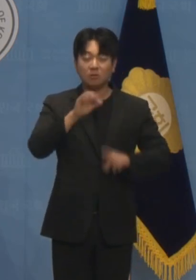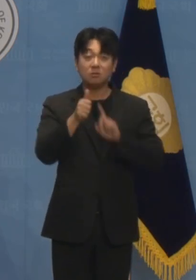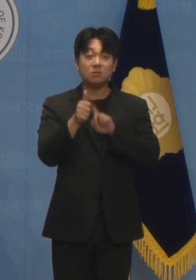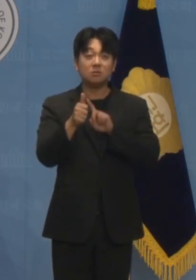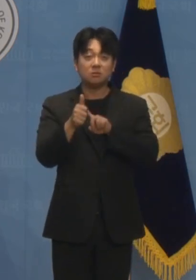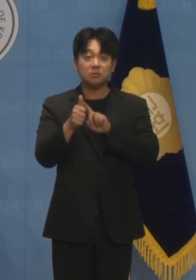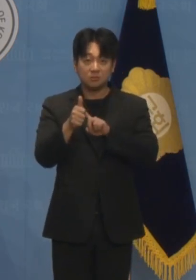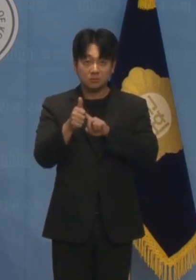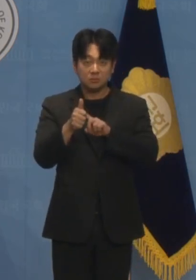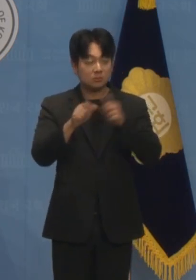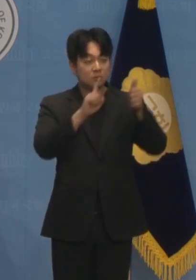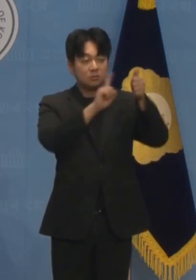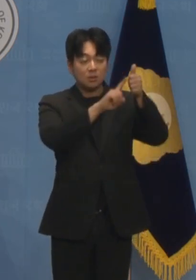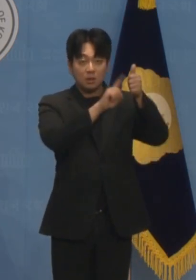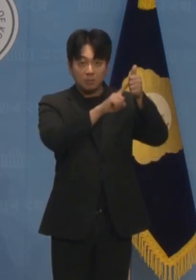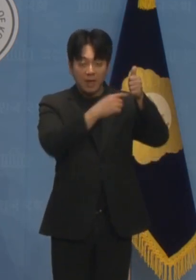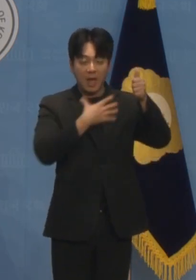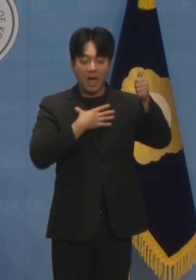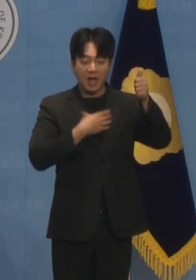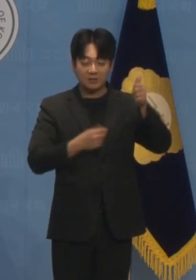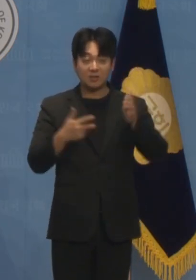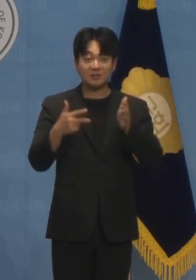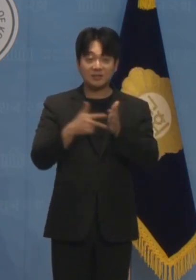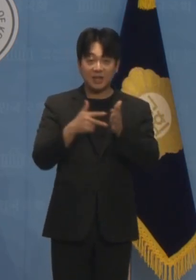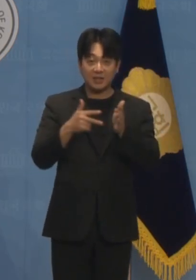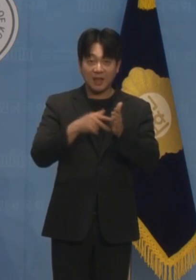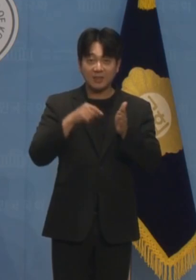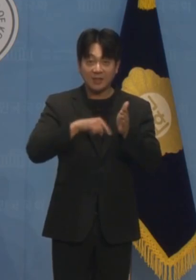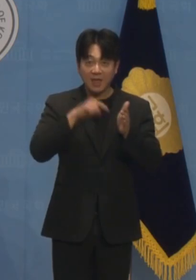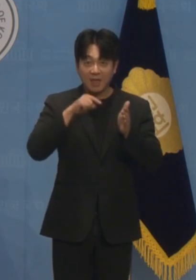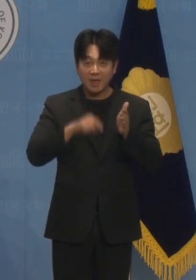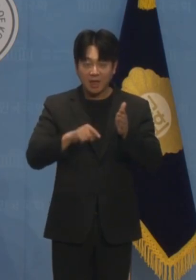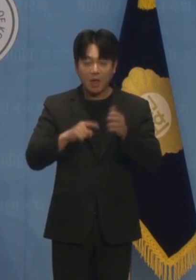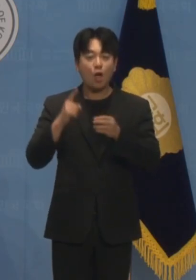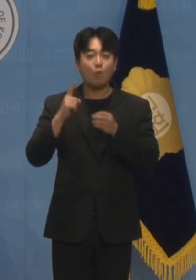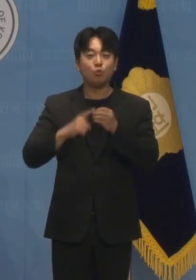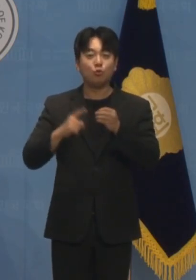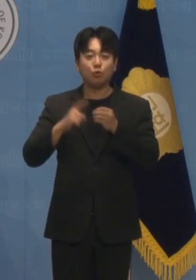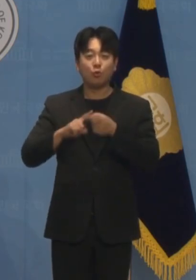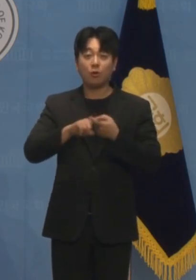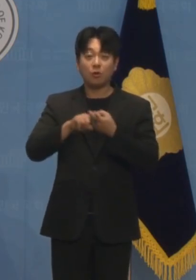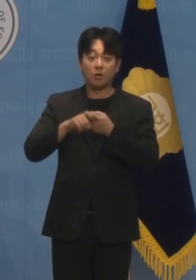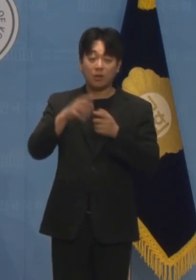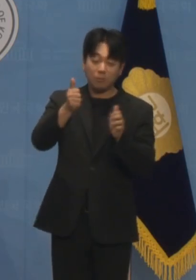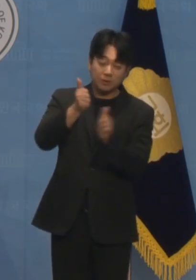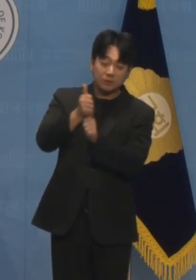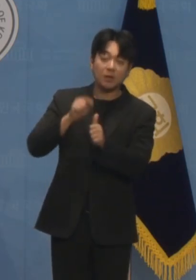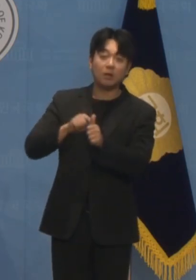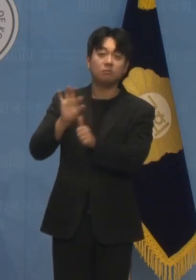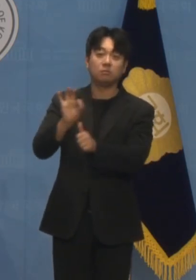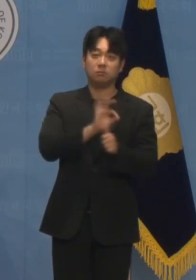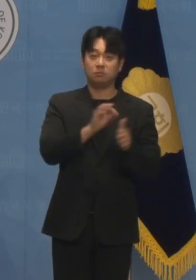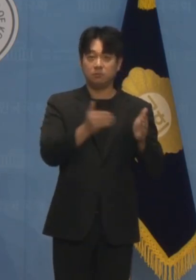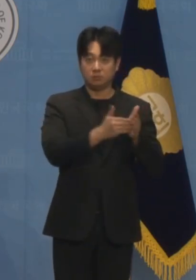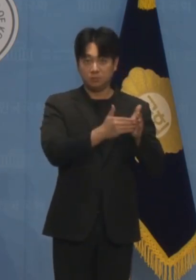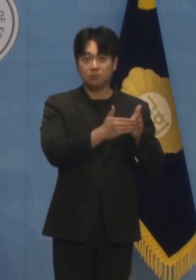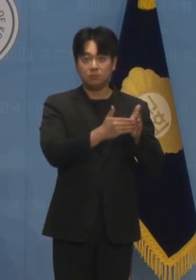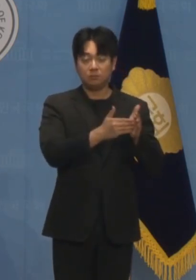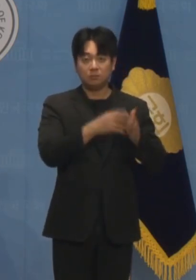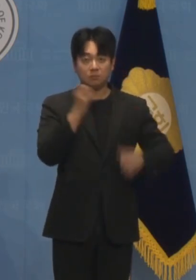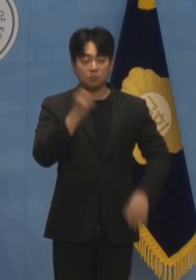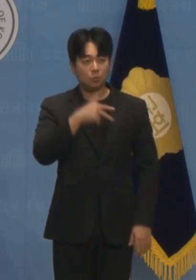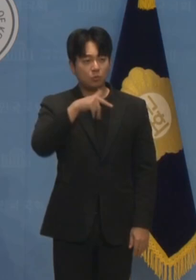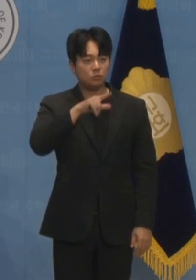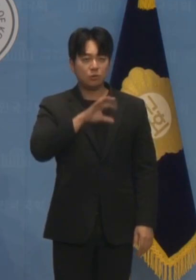있는 스포츠안전재단 및 체육인 불자연합회 부회장을 지냈고 현 정동국